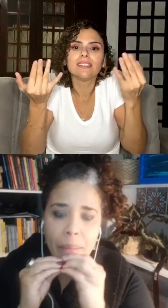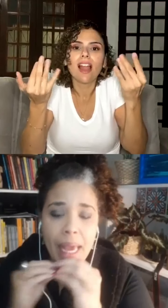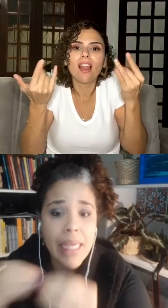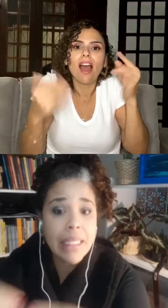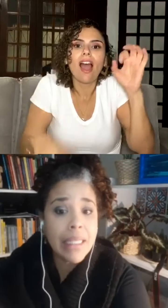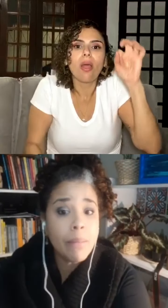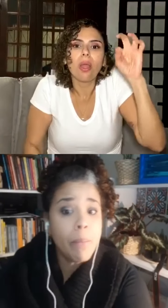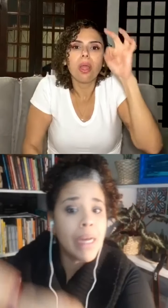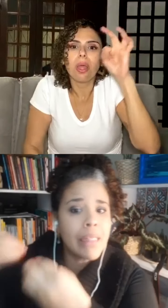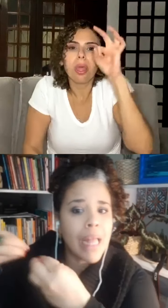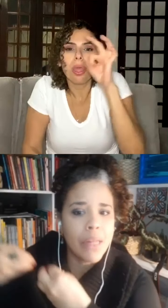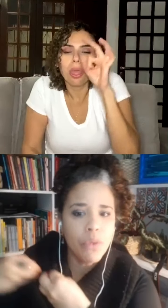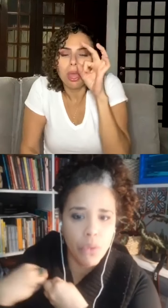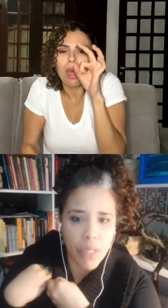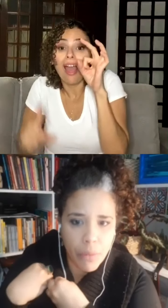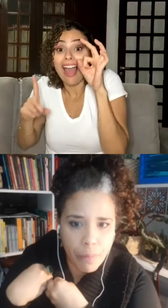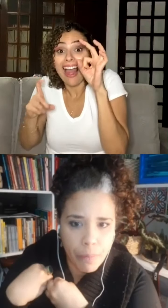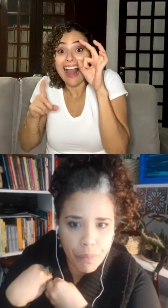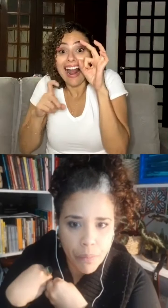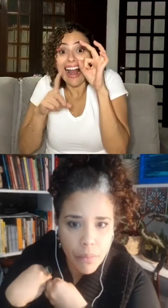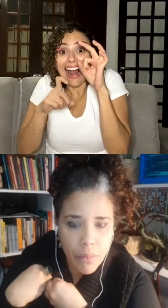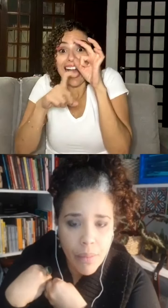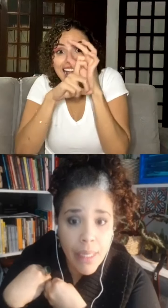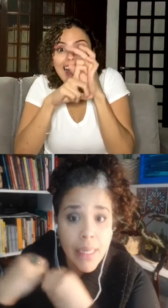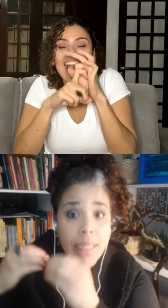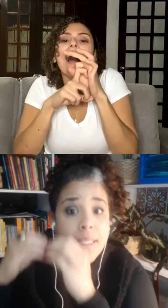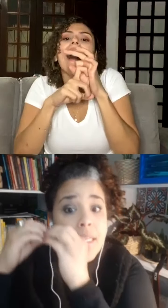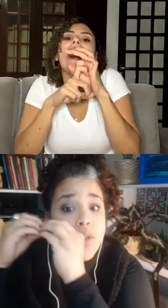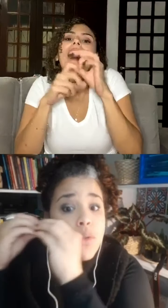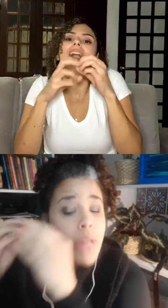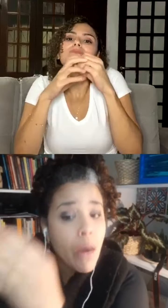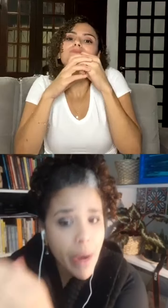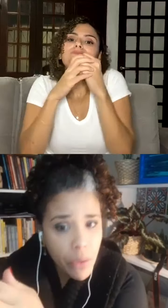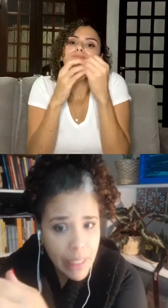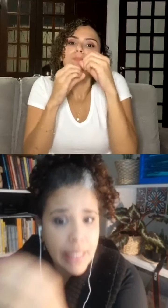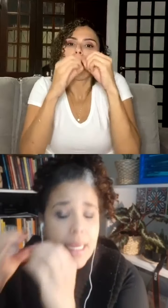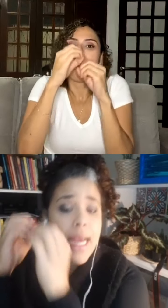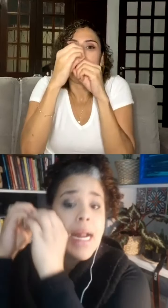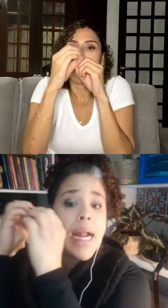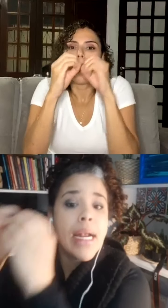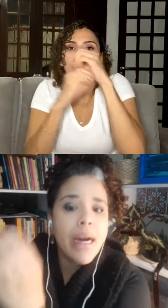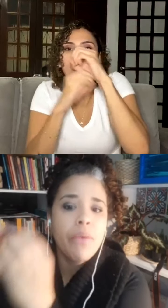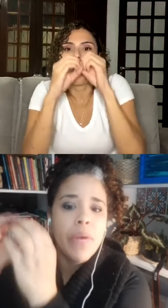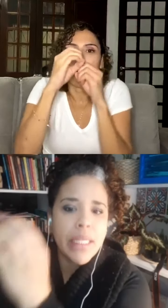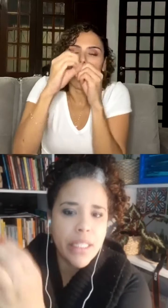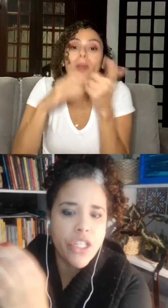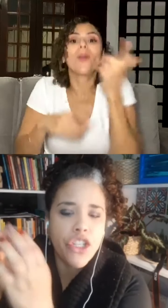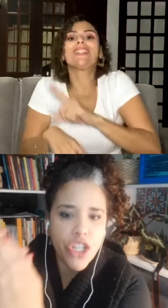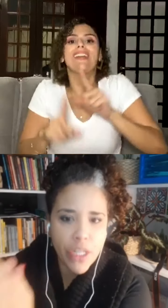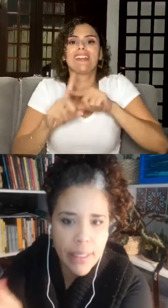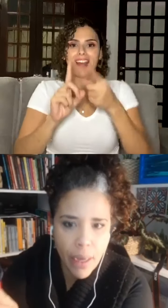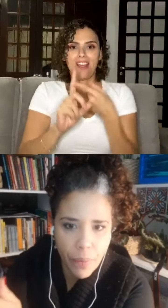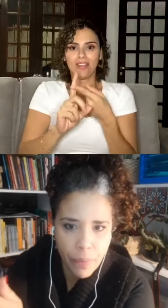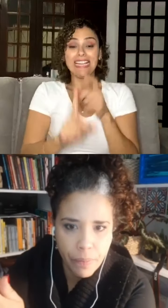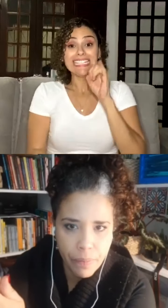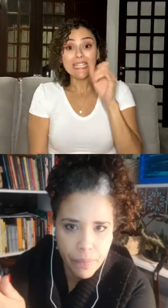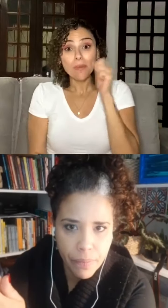bebê e se implanta lá no útero. Se isso não acontecer, não existe